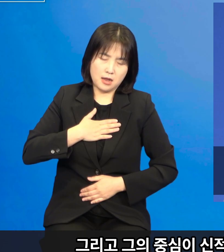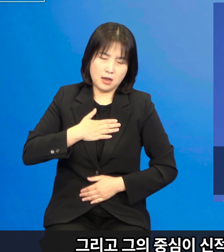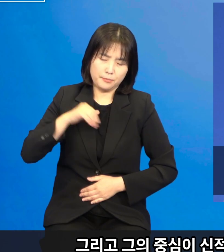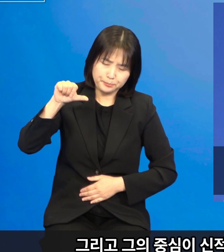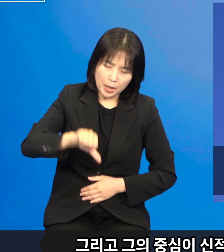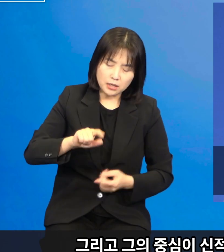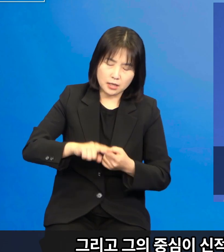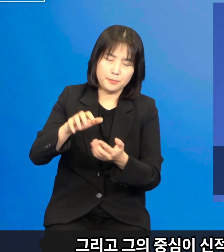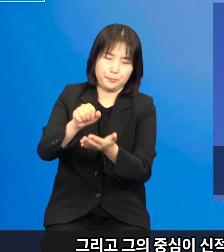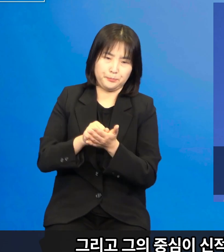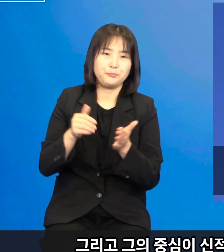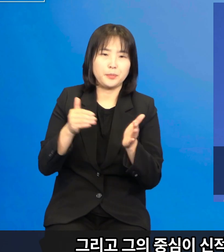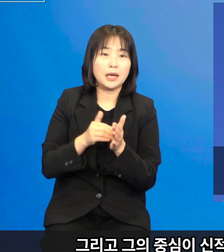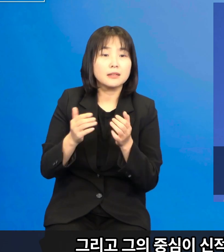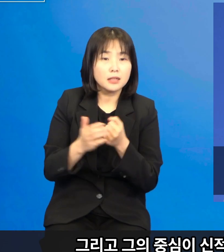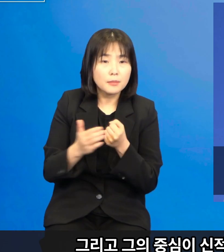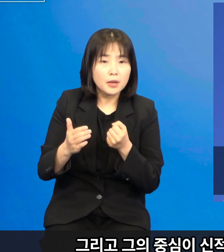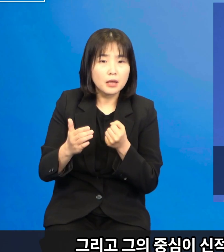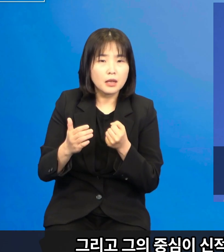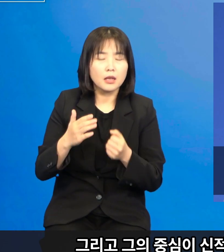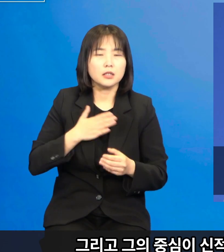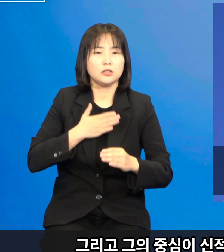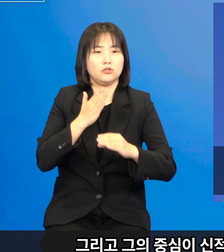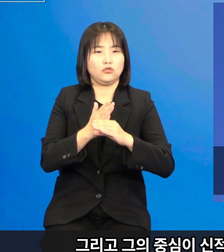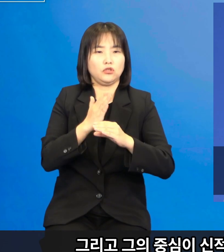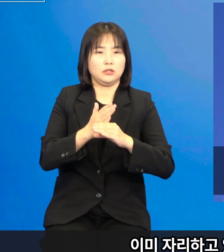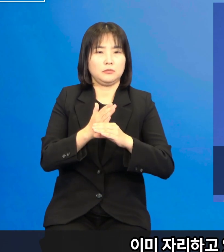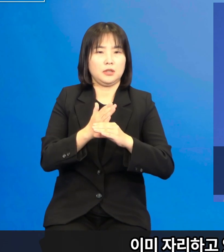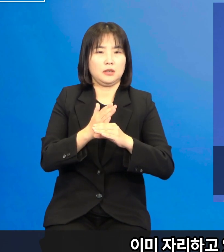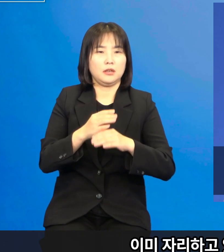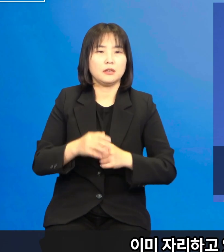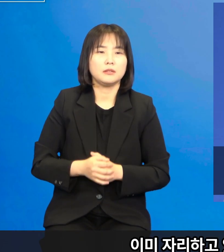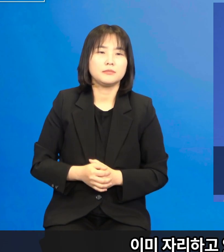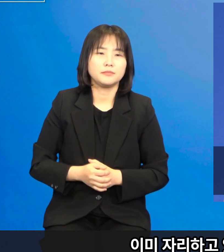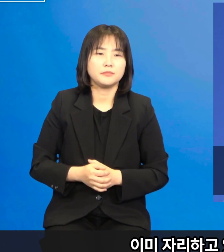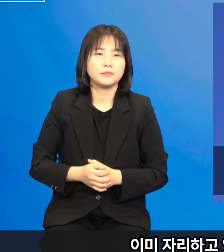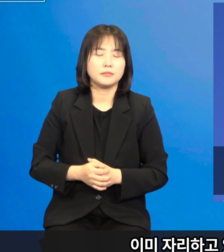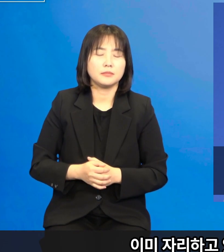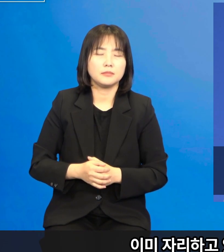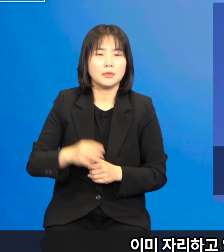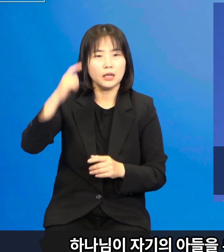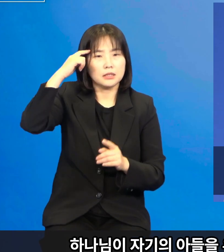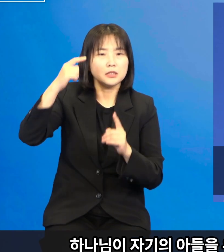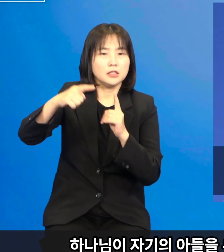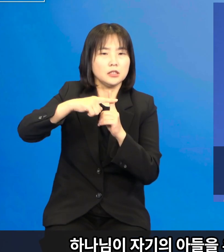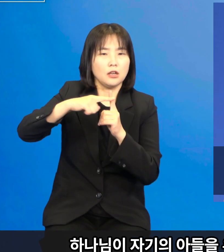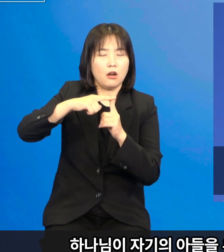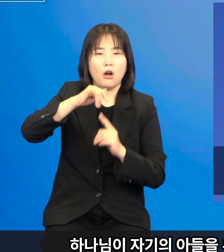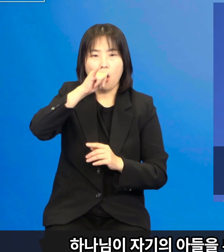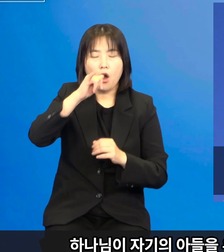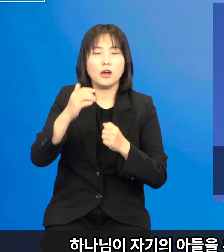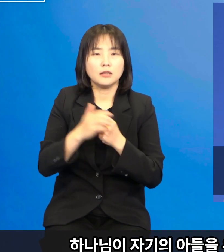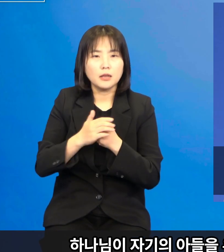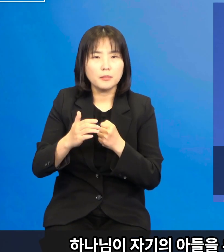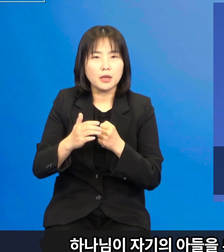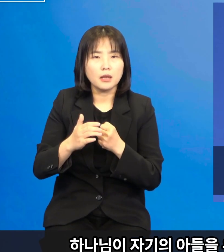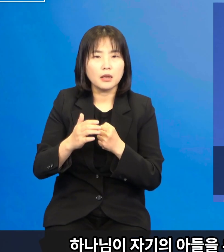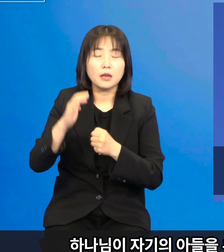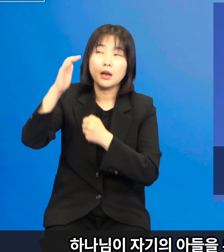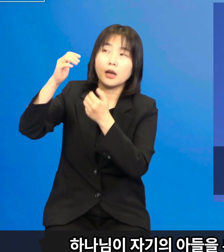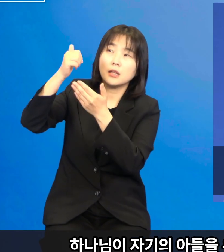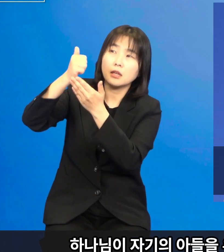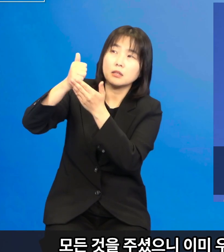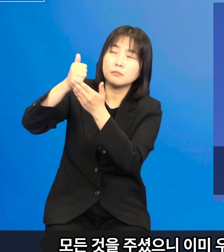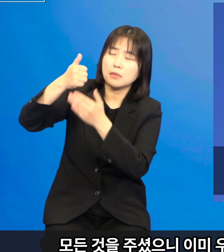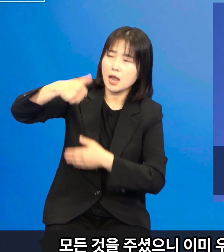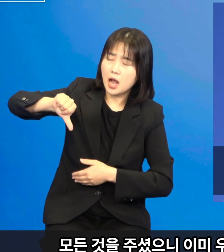그리고 그의 중심이 신적인 긍정, 디바인 예스가 이미 자리하고 있기 때문입니다. 하나님이 자기의 아들을 우리에게